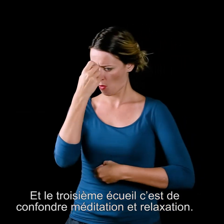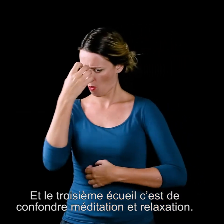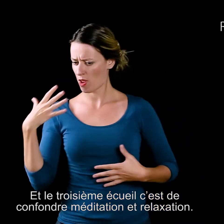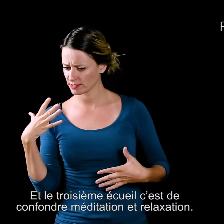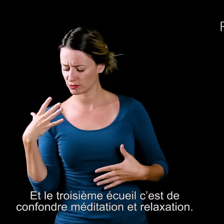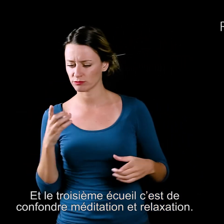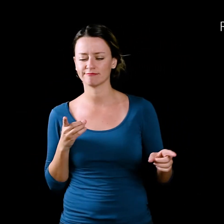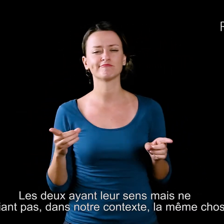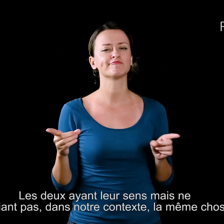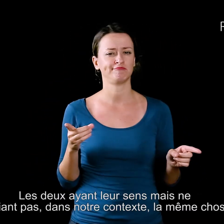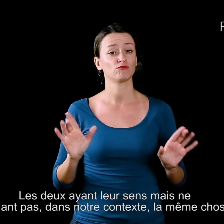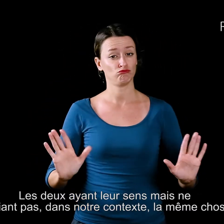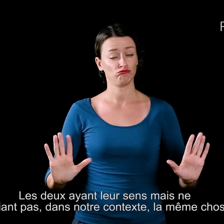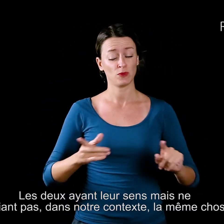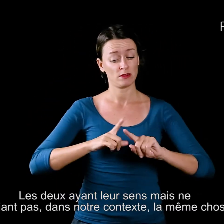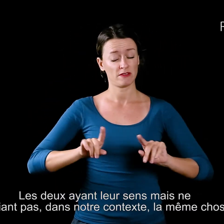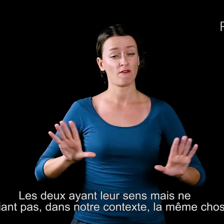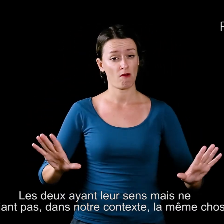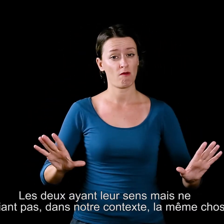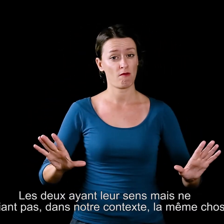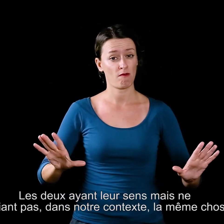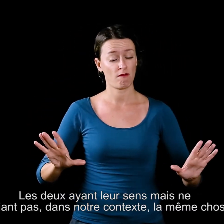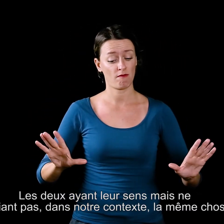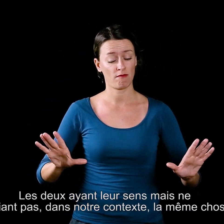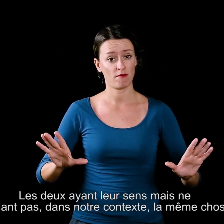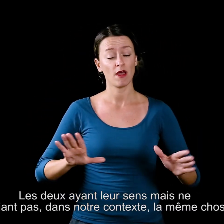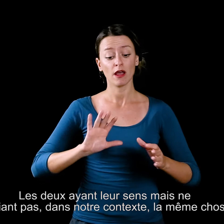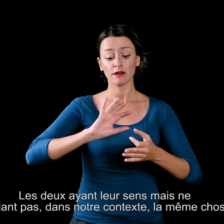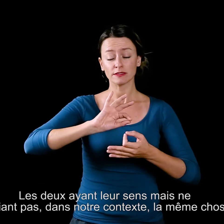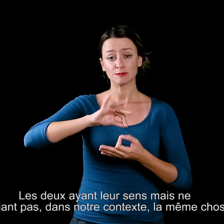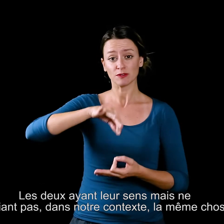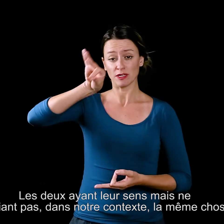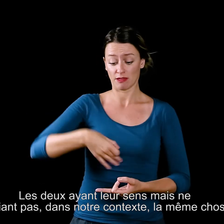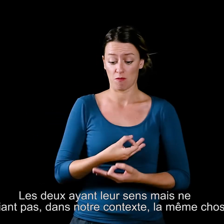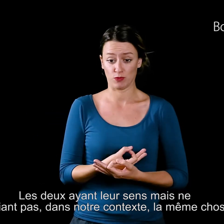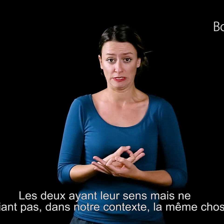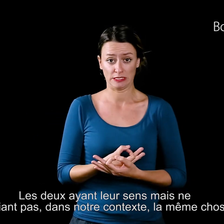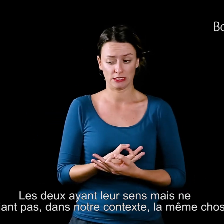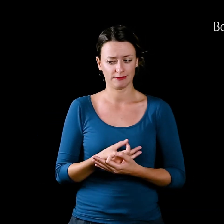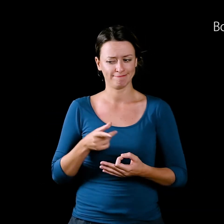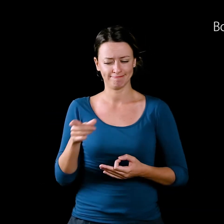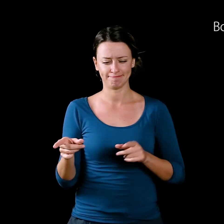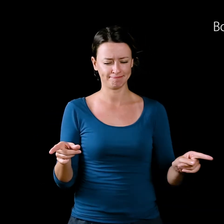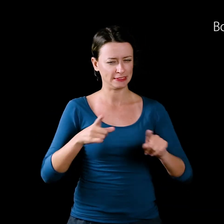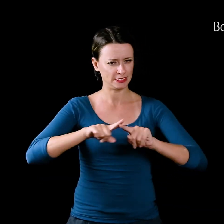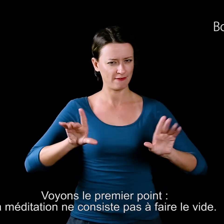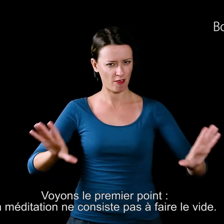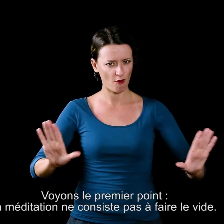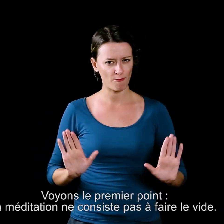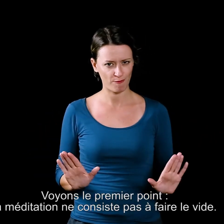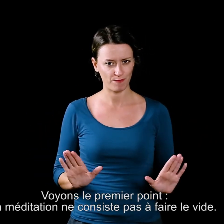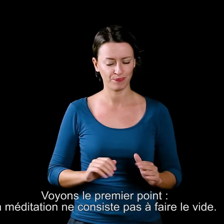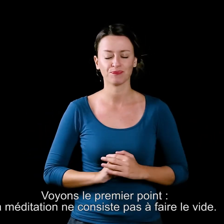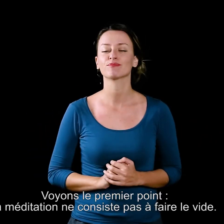relaxation. Les deux ayant leur sens, mais ne signifiant pas, dans notre contexte, la même chose. Voyons